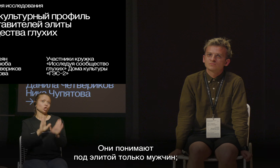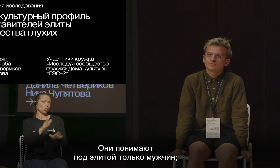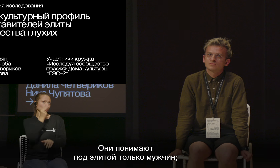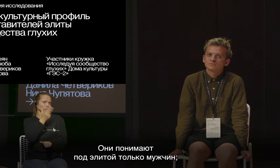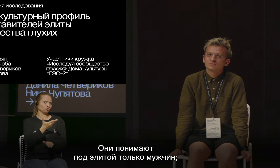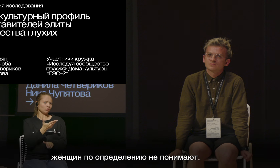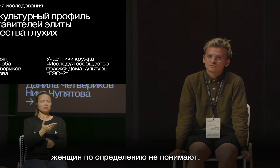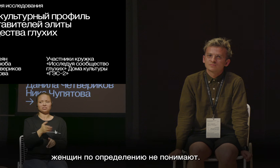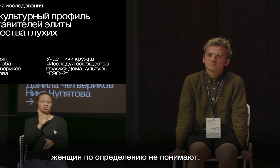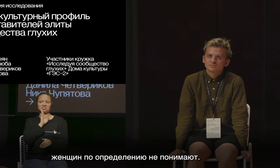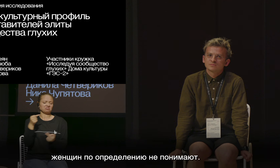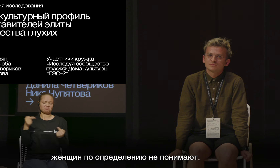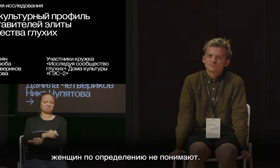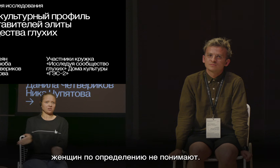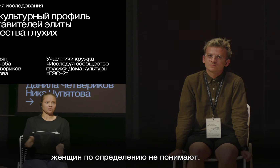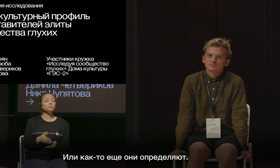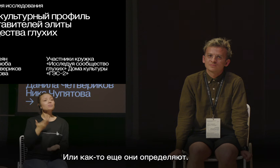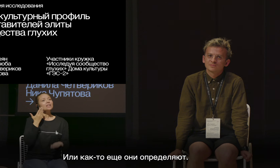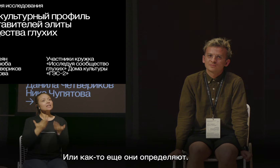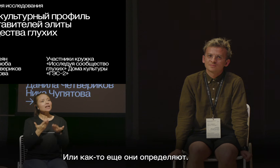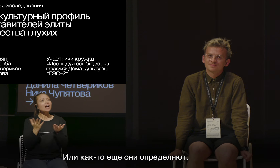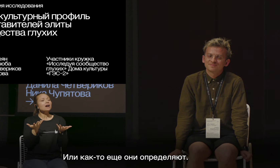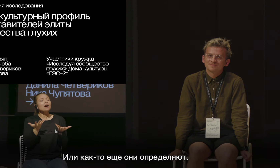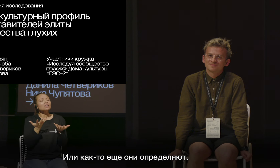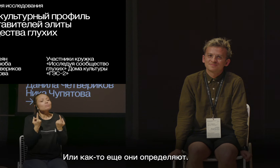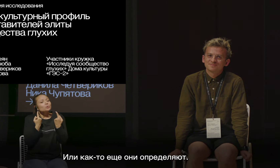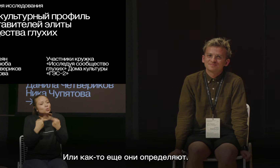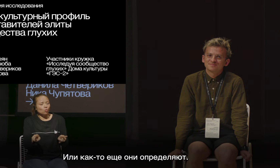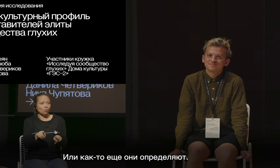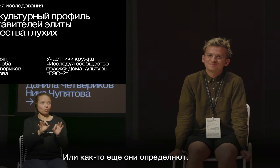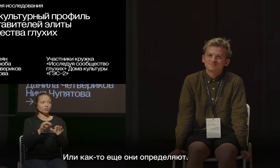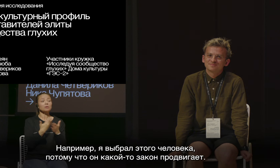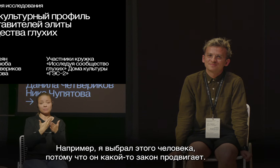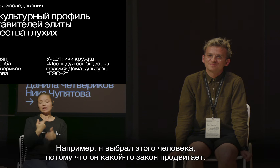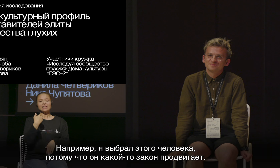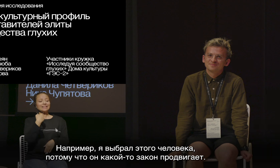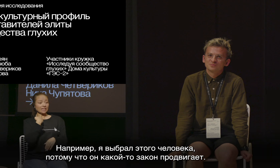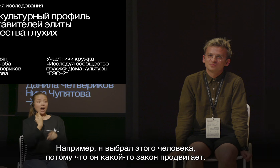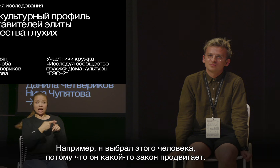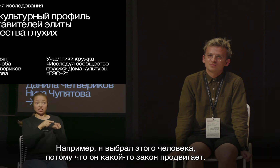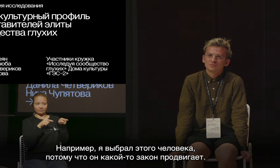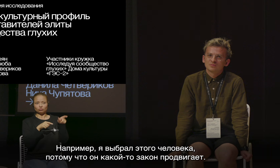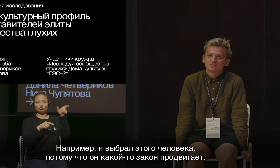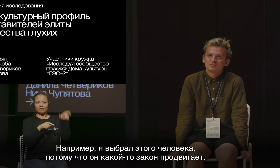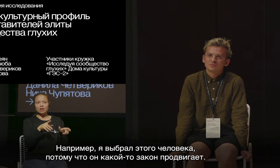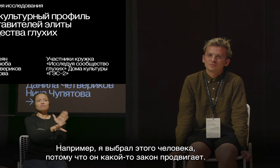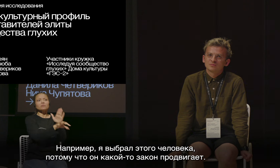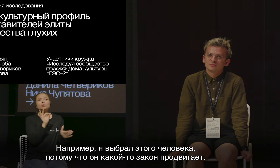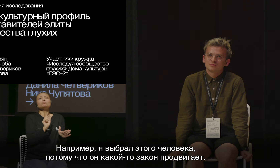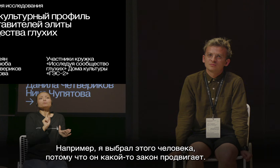по определению не понимают. Или как-то еще они определяют. Например, я выбрал этого человека, потому что он какой-то